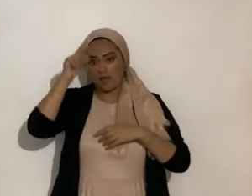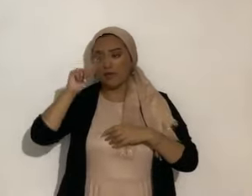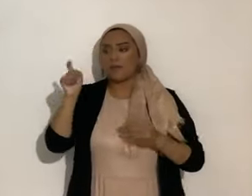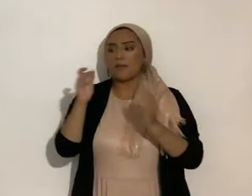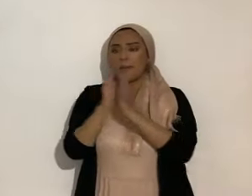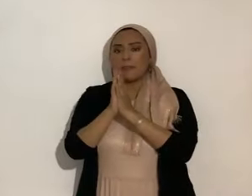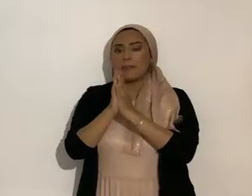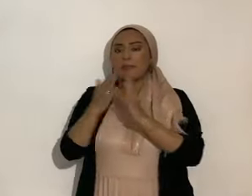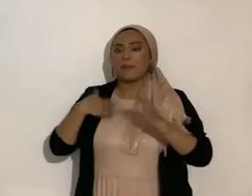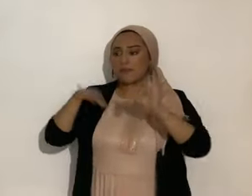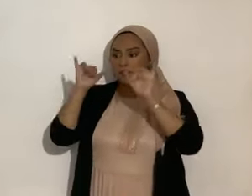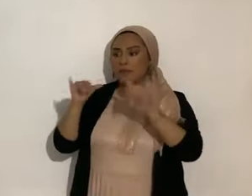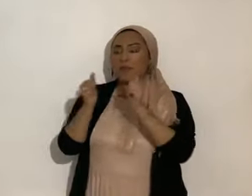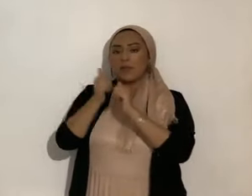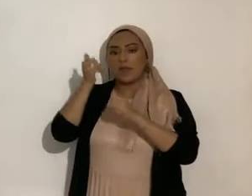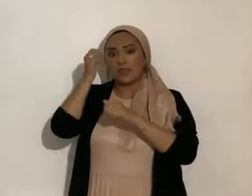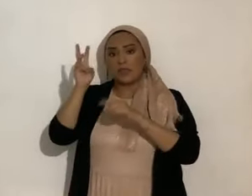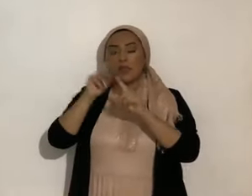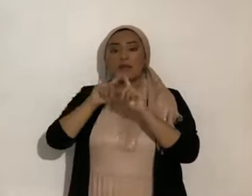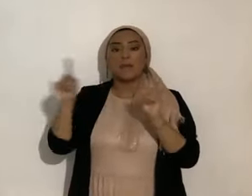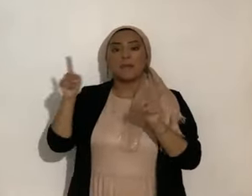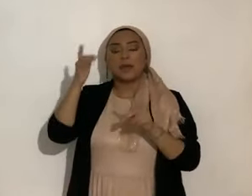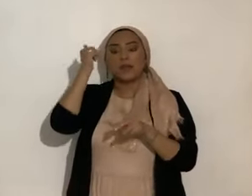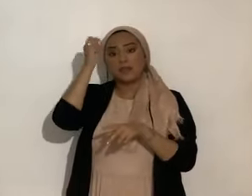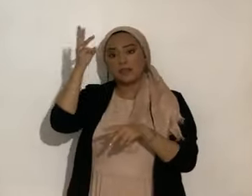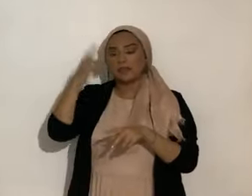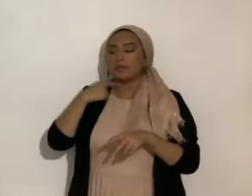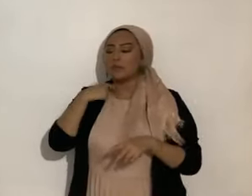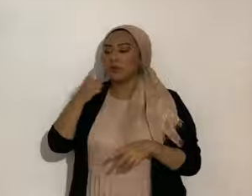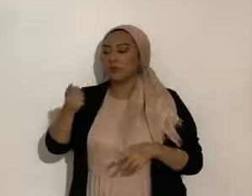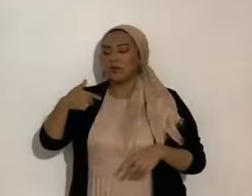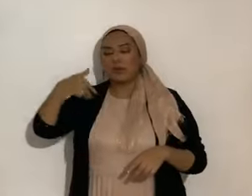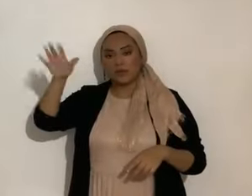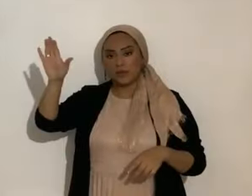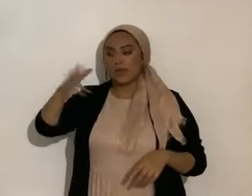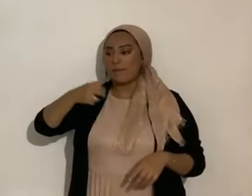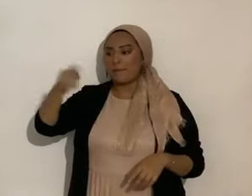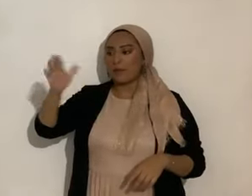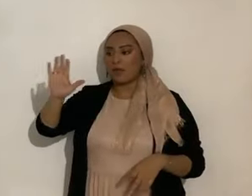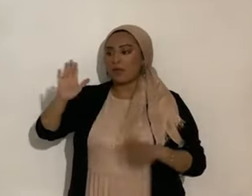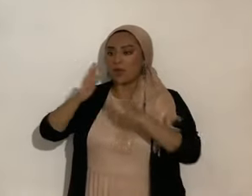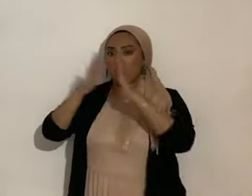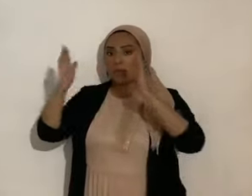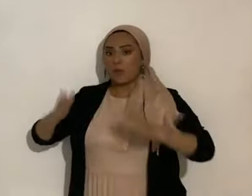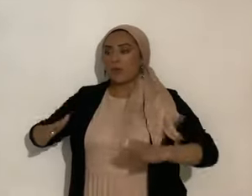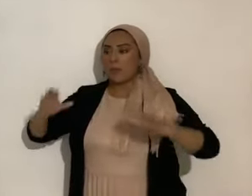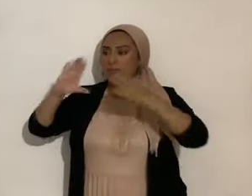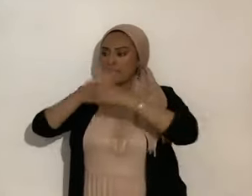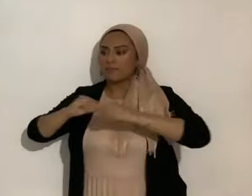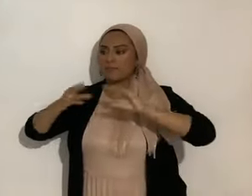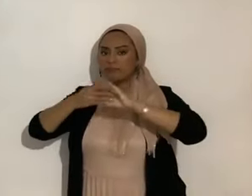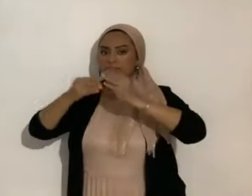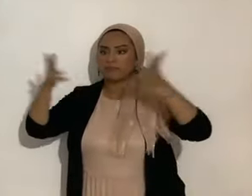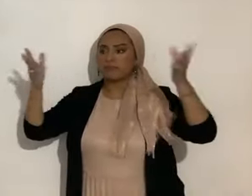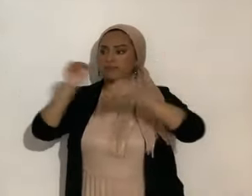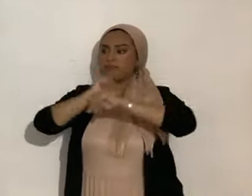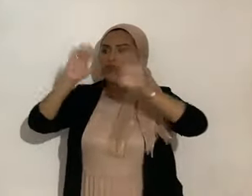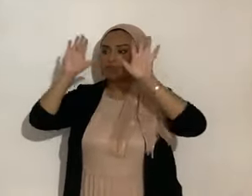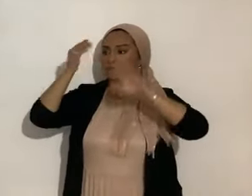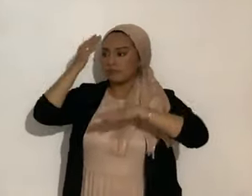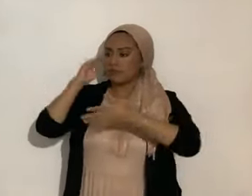que le dejase estar con él, pero Yahshua le despidió diciendo: vuélvete a tu casa y cuenta cuán grandes cosas ha hecho